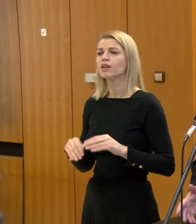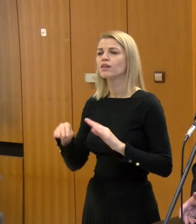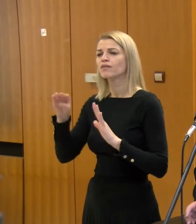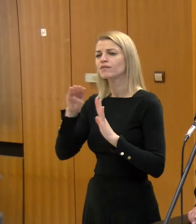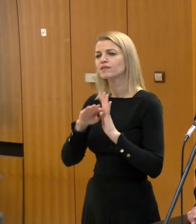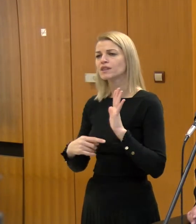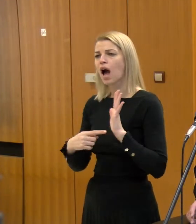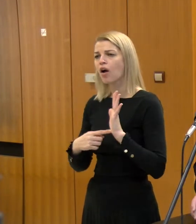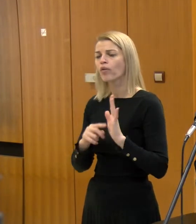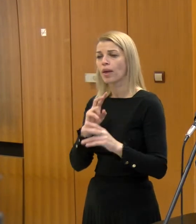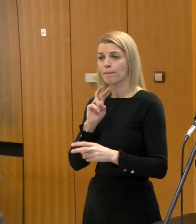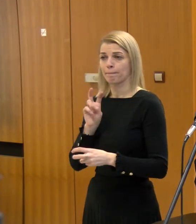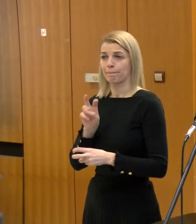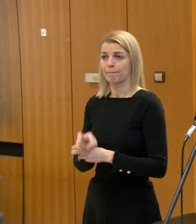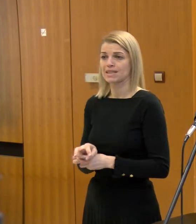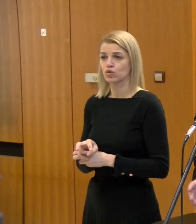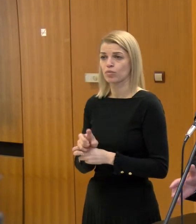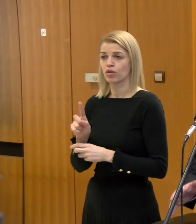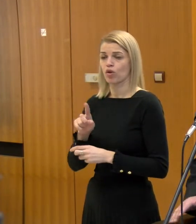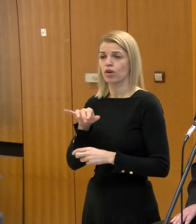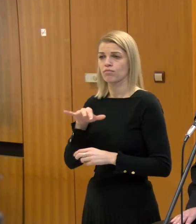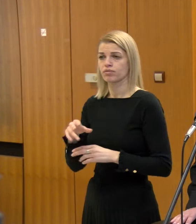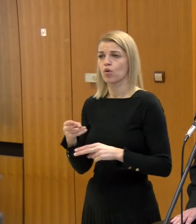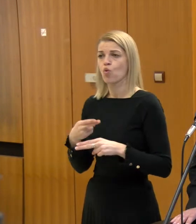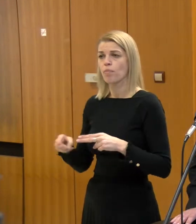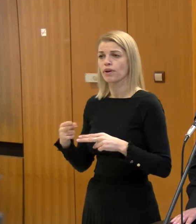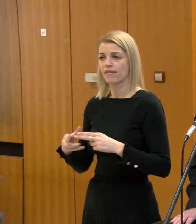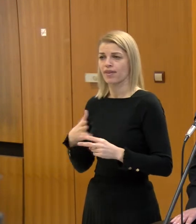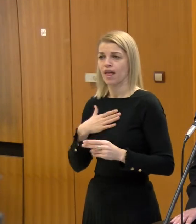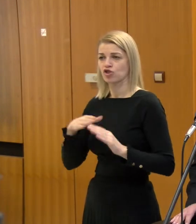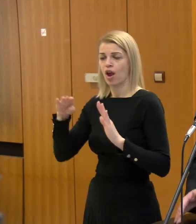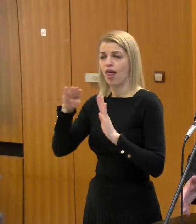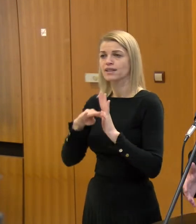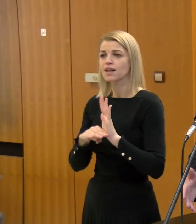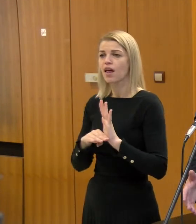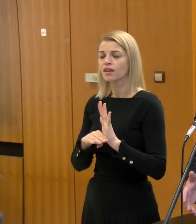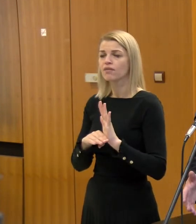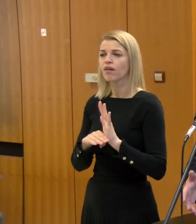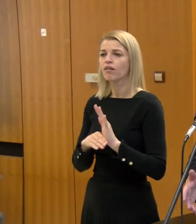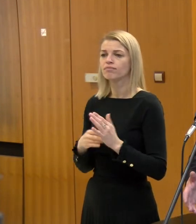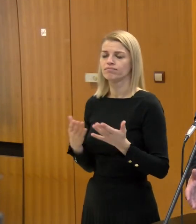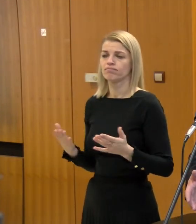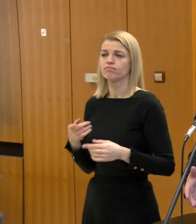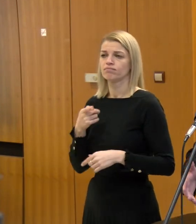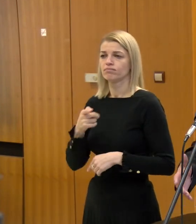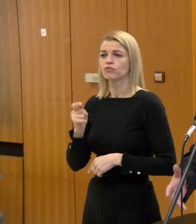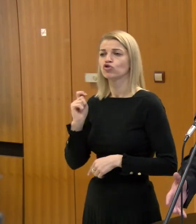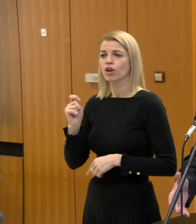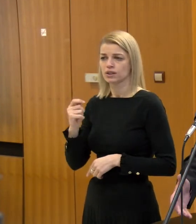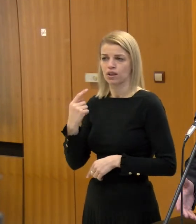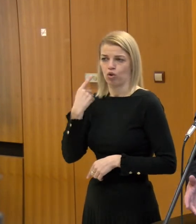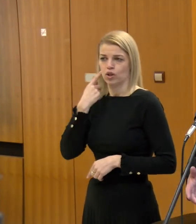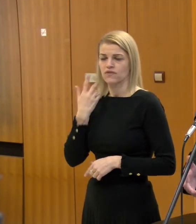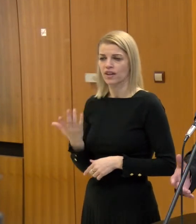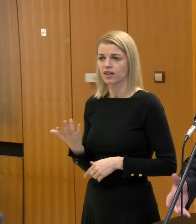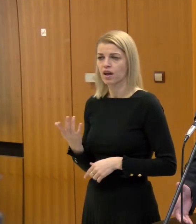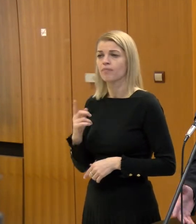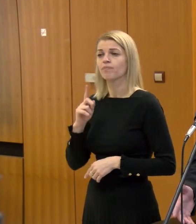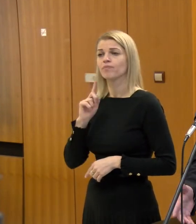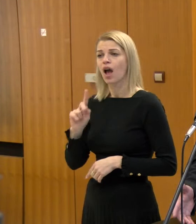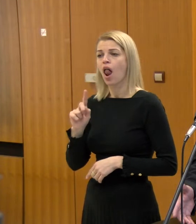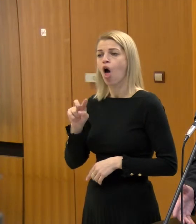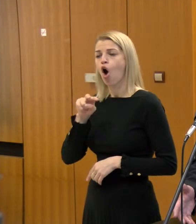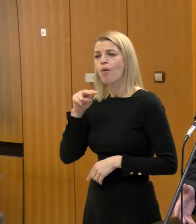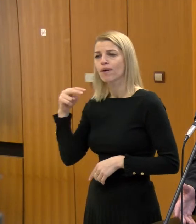zákony prístupné, ktoré sú upravené v našej legislatíve, tak sa žiaci o nich dozvedia, ale